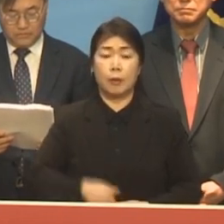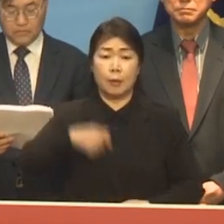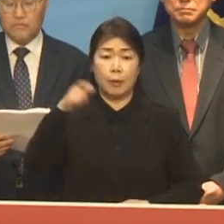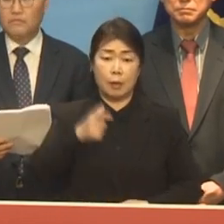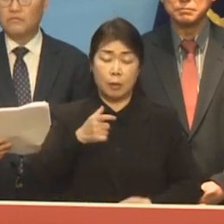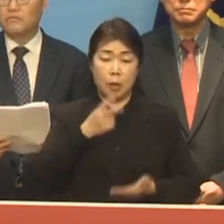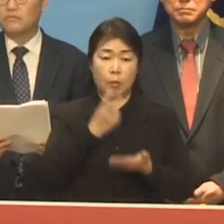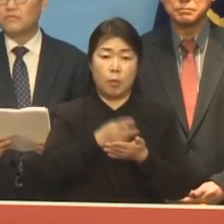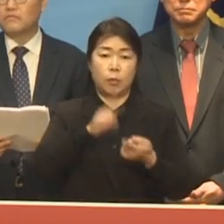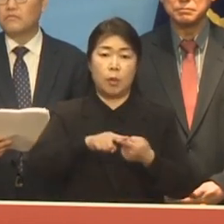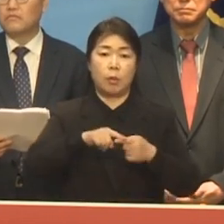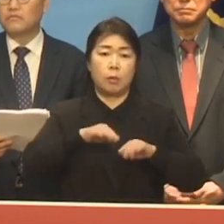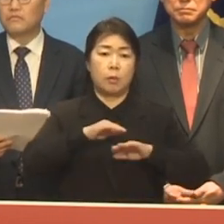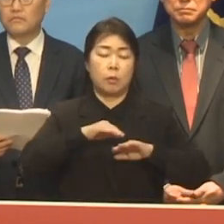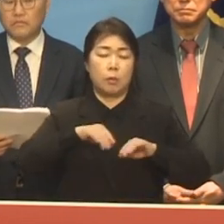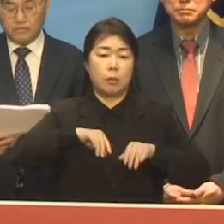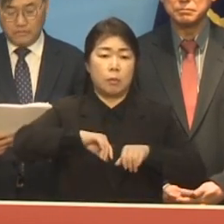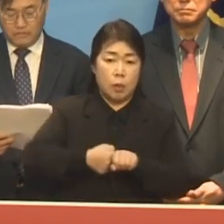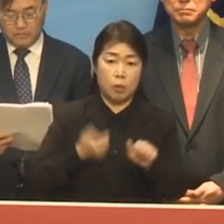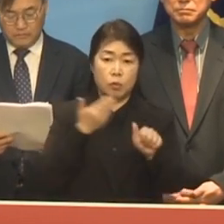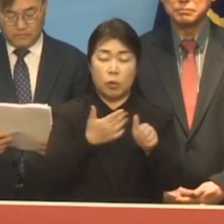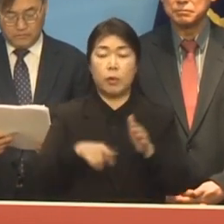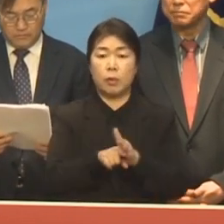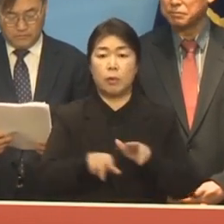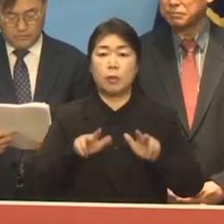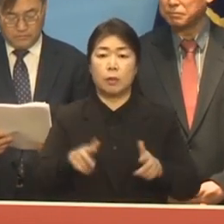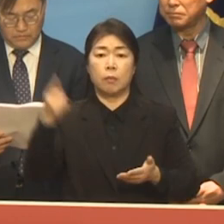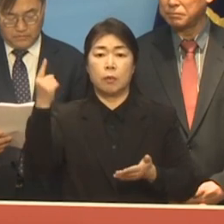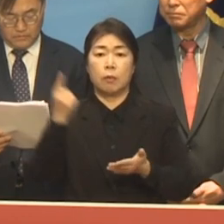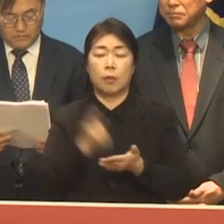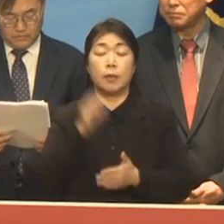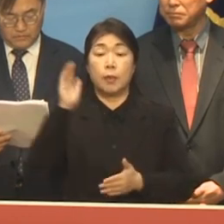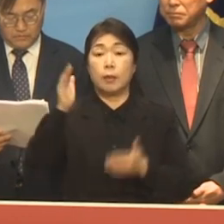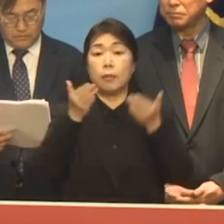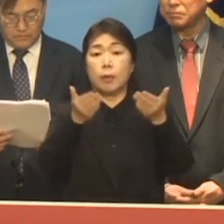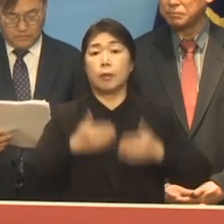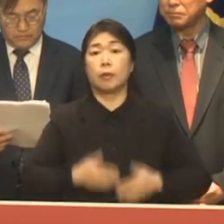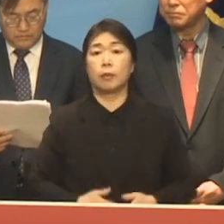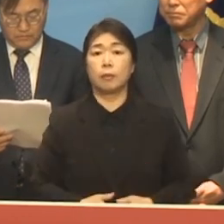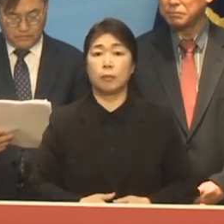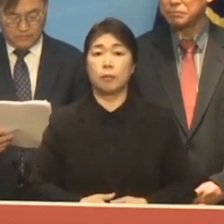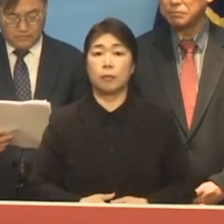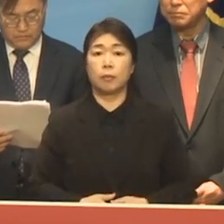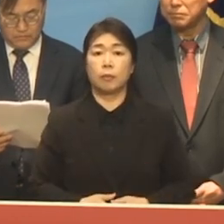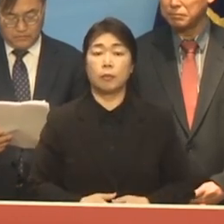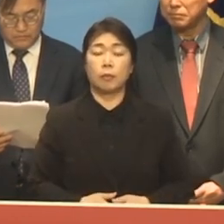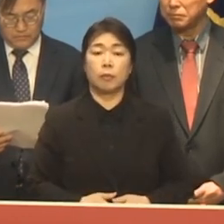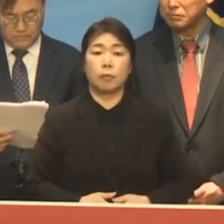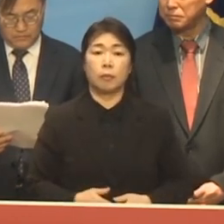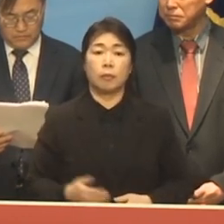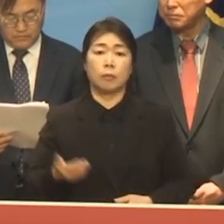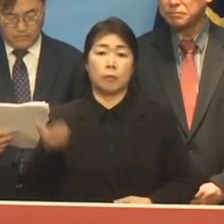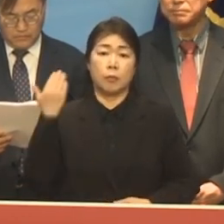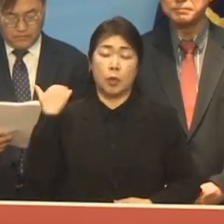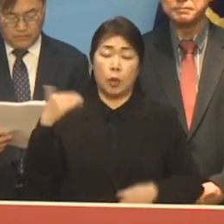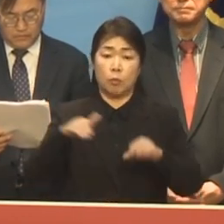처벌을 촉구하기 위하여 이 자리에 섰습니다. 지난 문정부